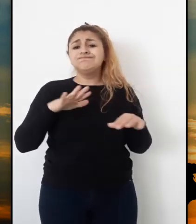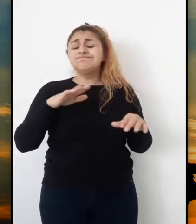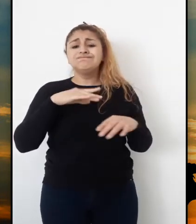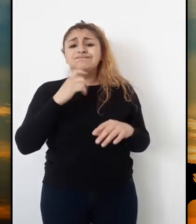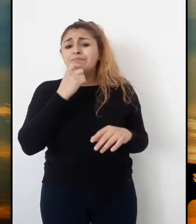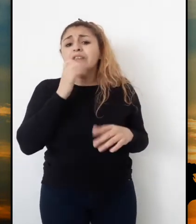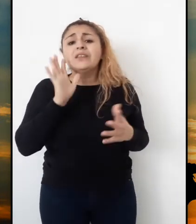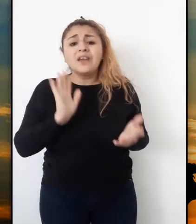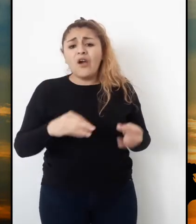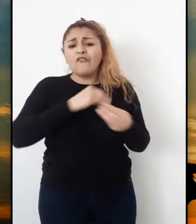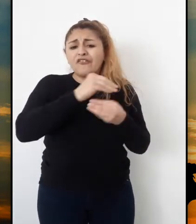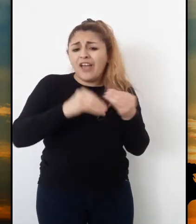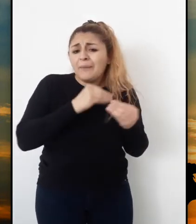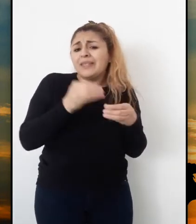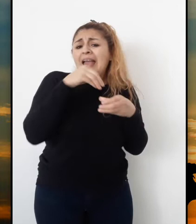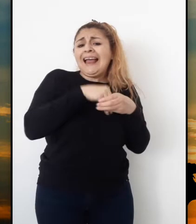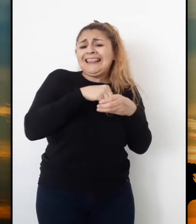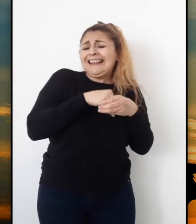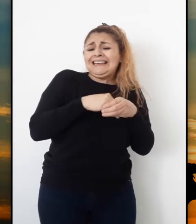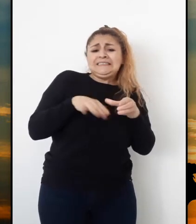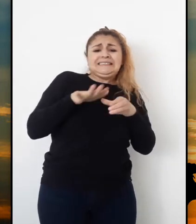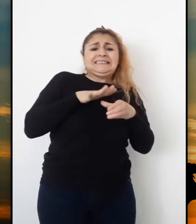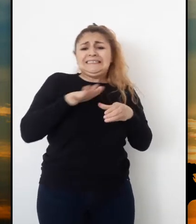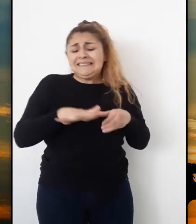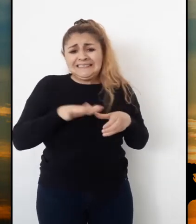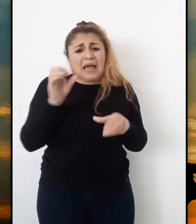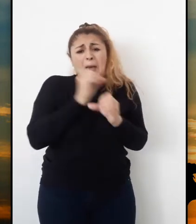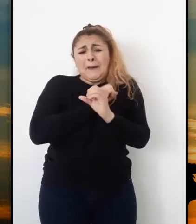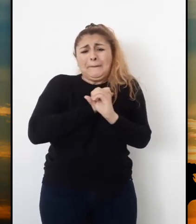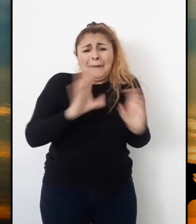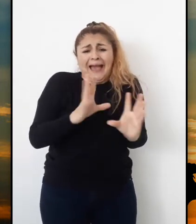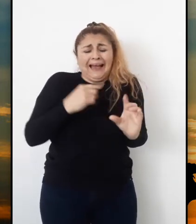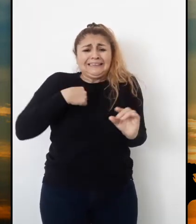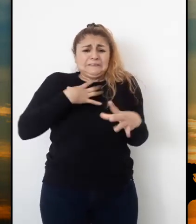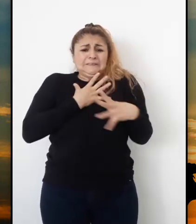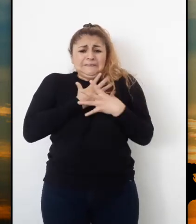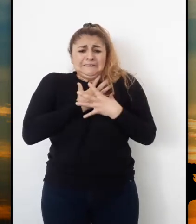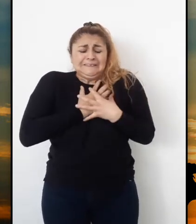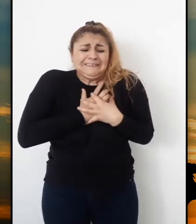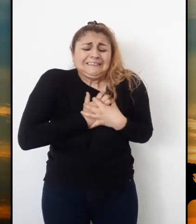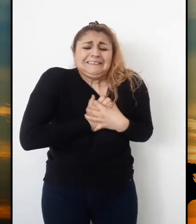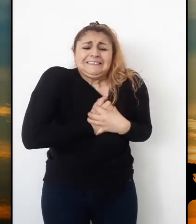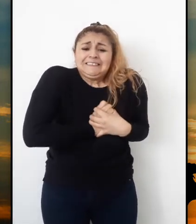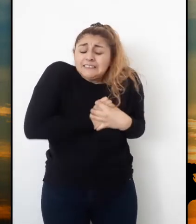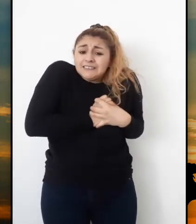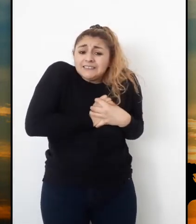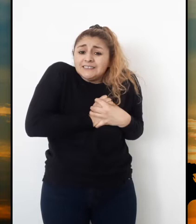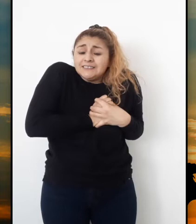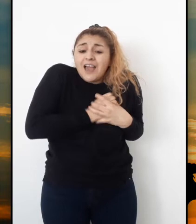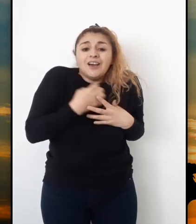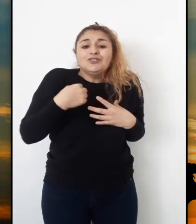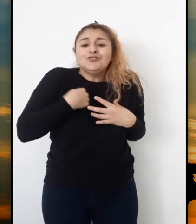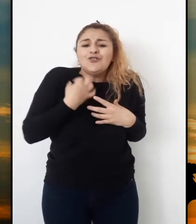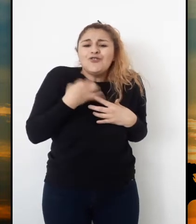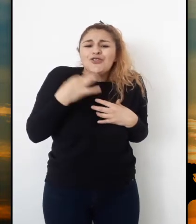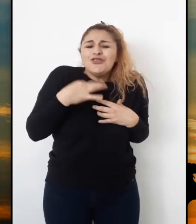que nous savons et nous sommes dans la certitude que toutes les choses concourent au bien de ceux qui aiment Dieu. Porque